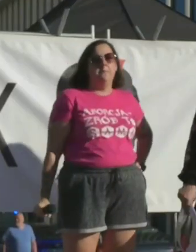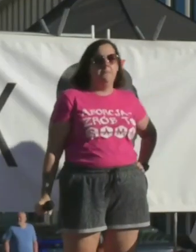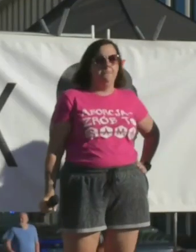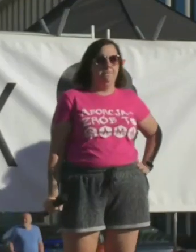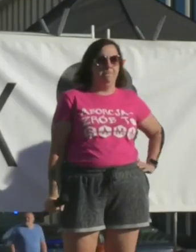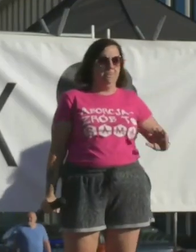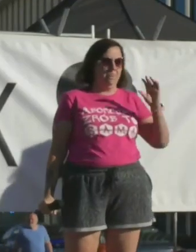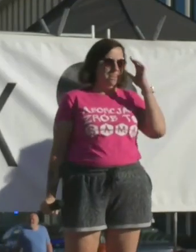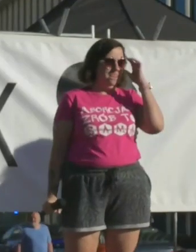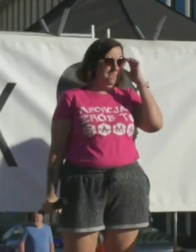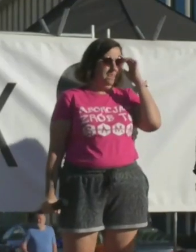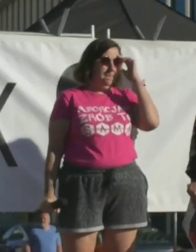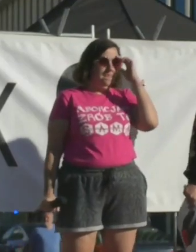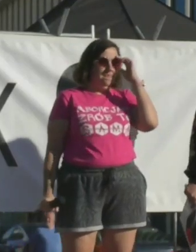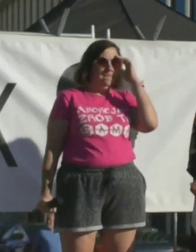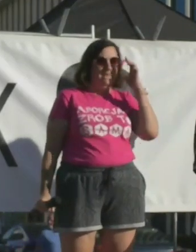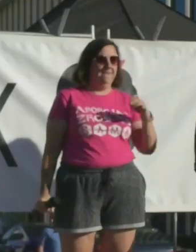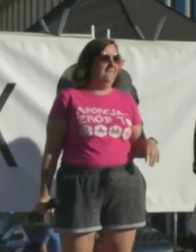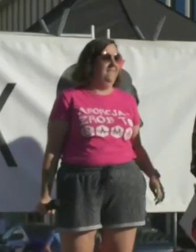spokoju.